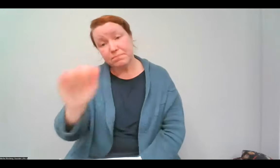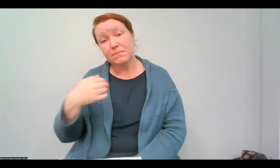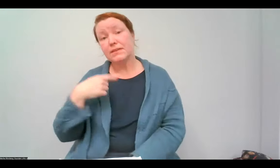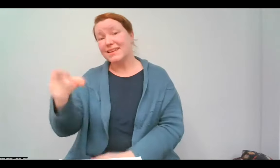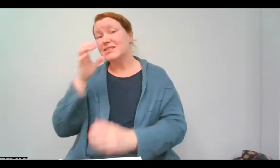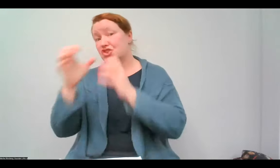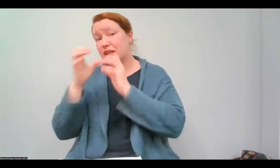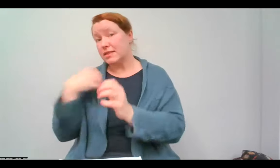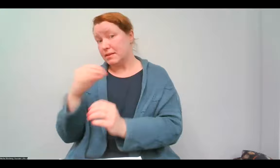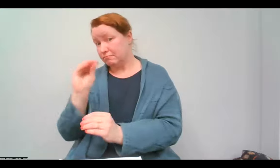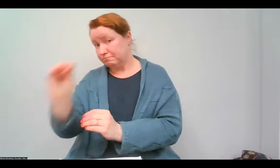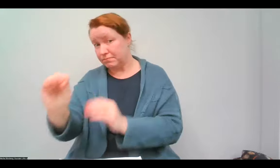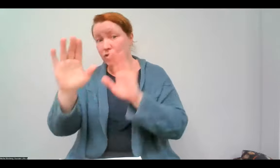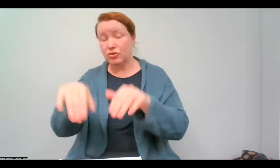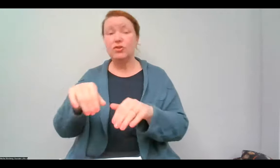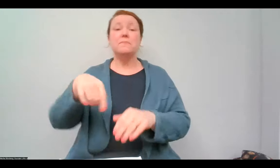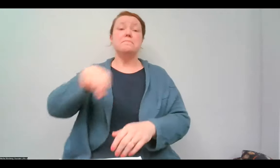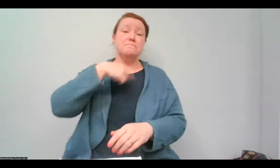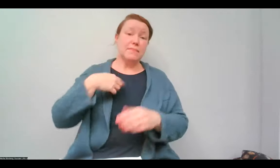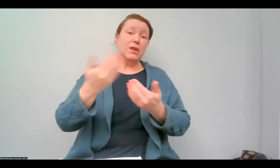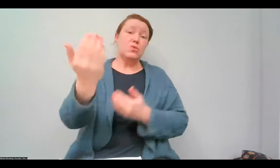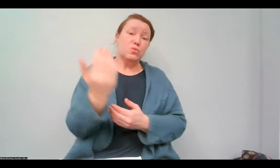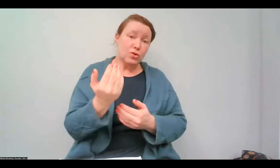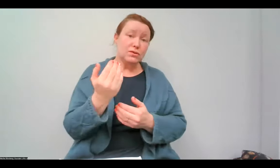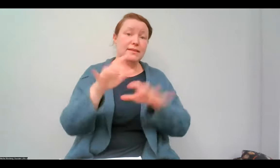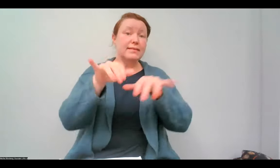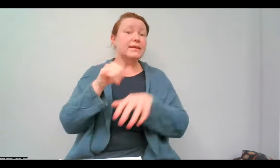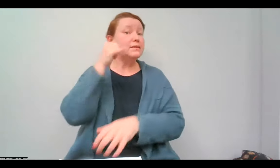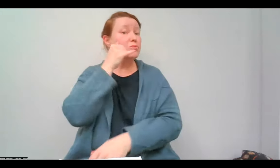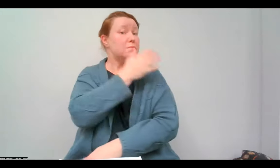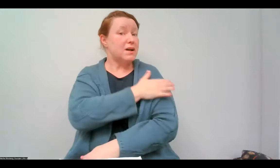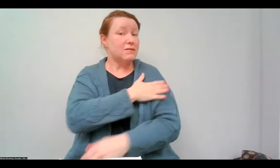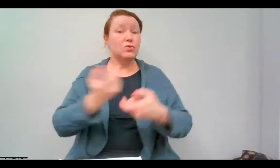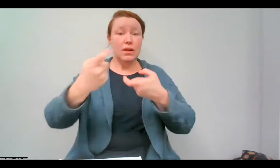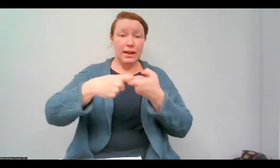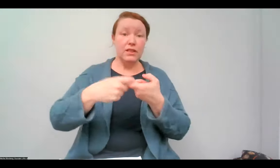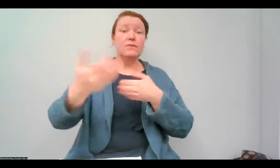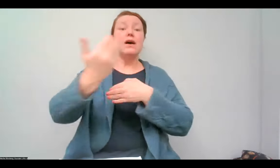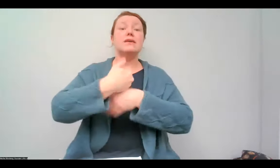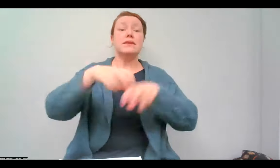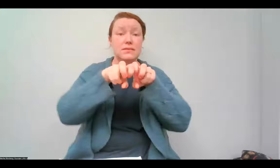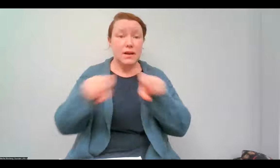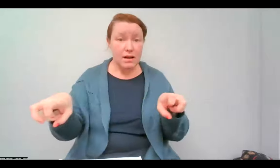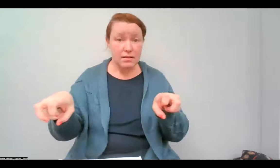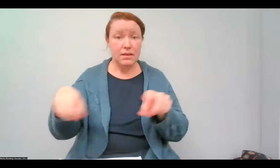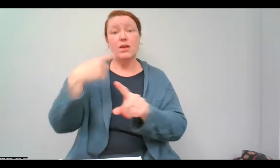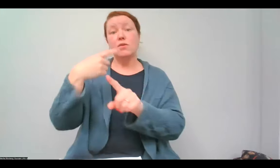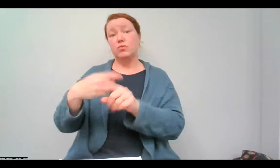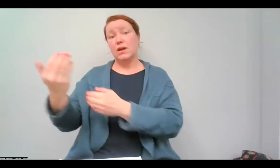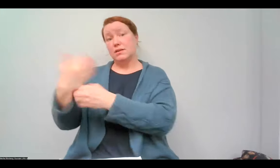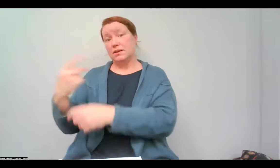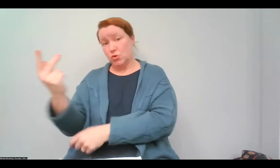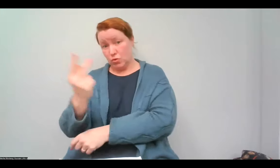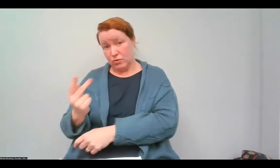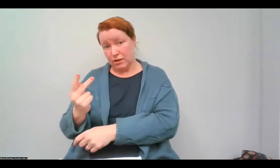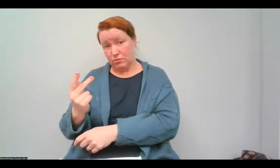löydetään. Ja chattiin jo laitoinkin, että meille on tulossa tekstipuhelinpalveluun liittyvä